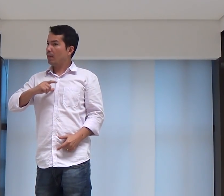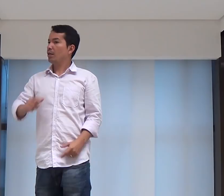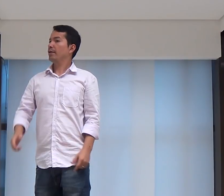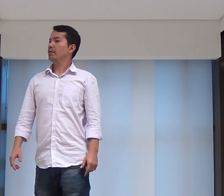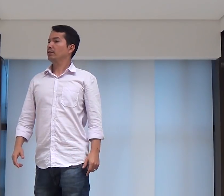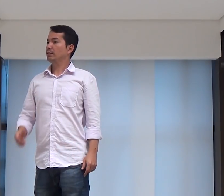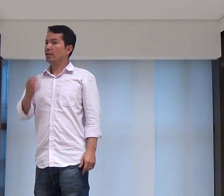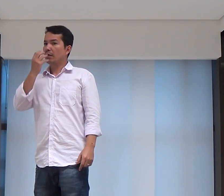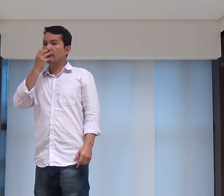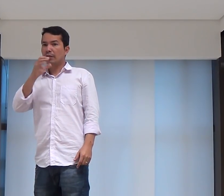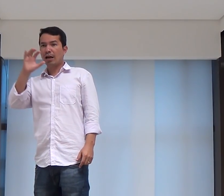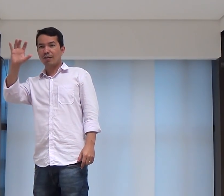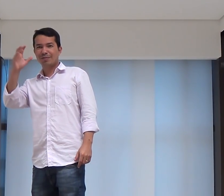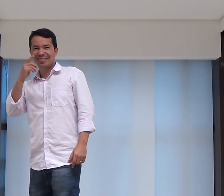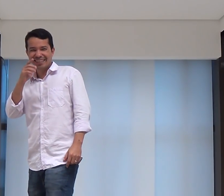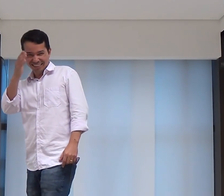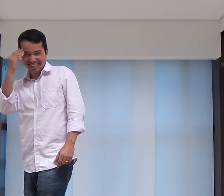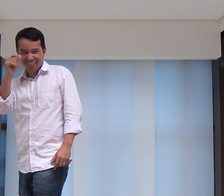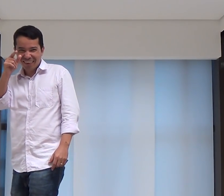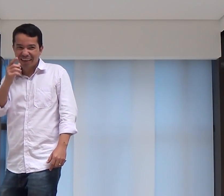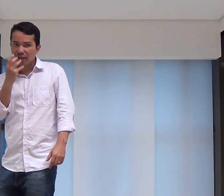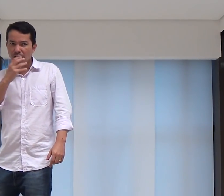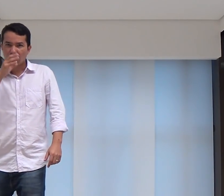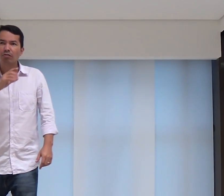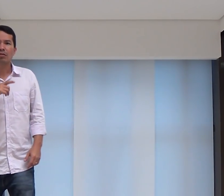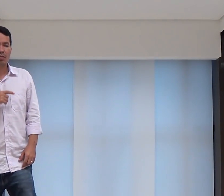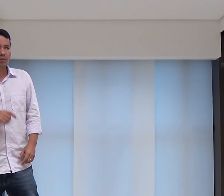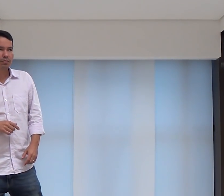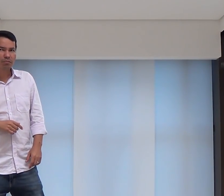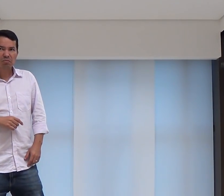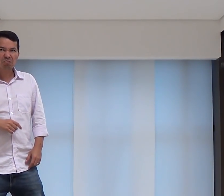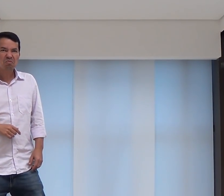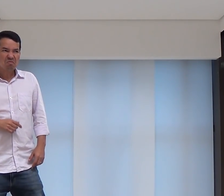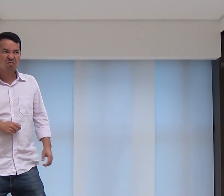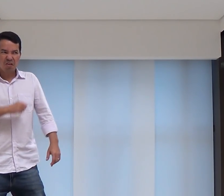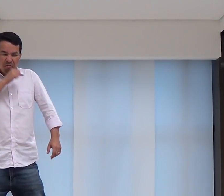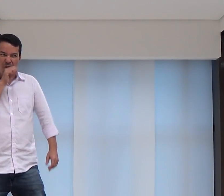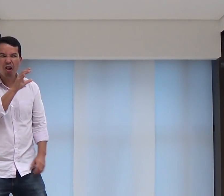Claro que os problemas, eles vêm, eles existem. Já falei que o dragão,